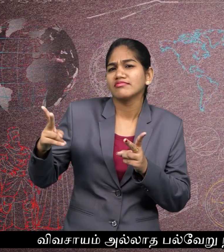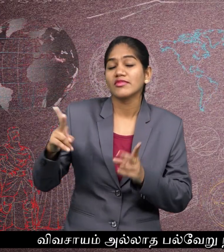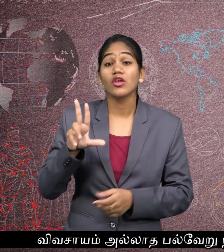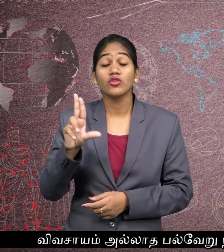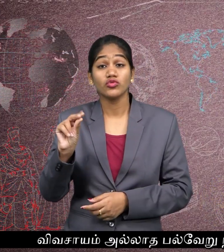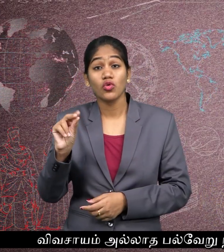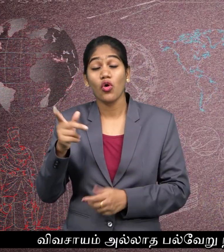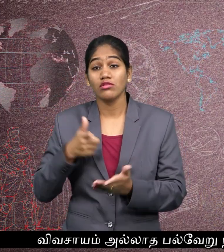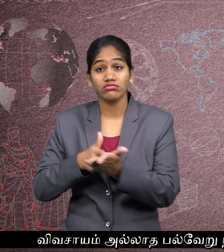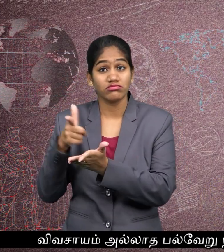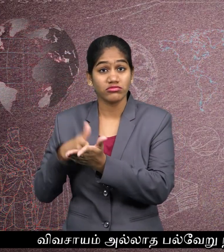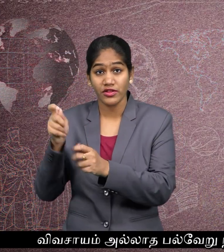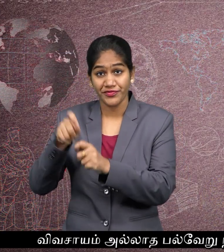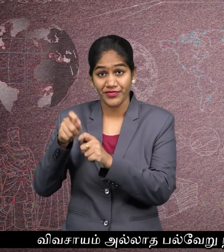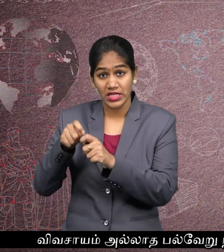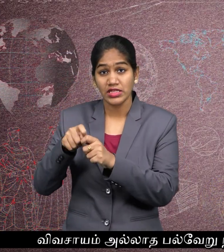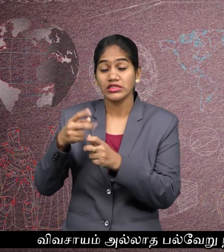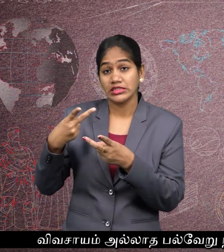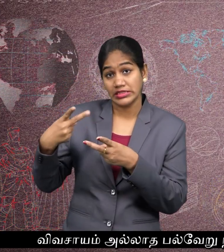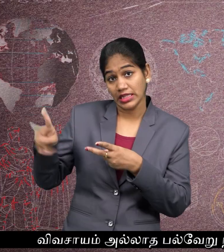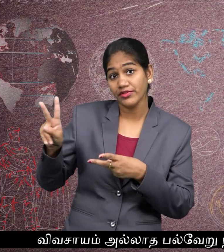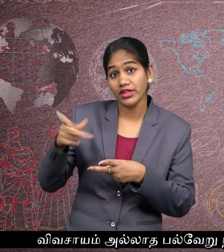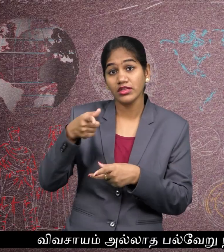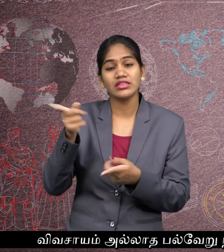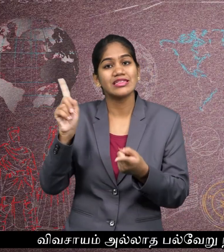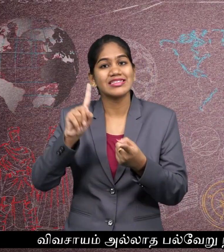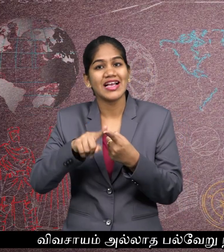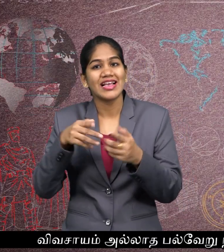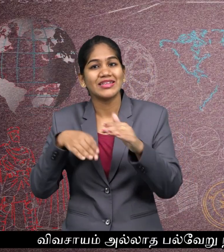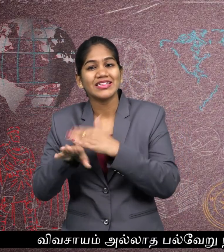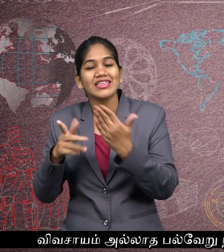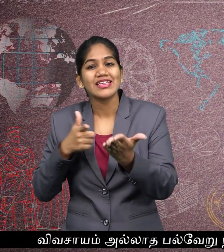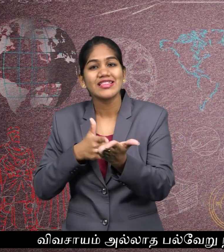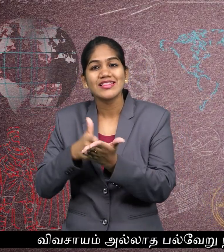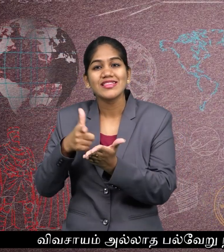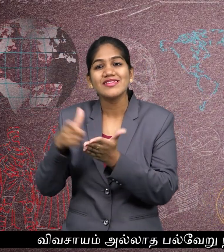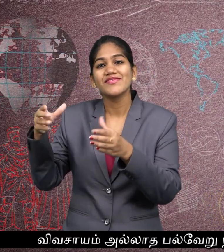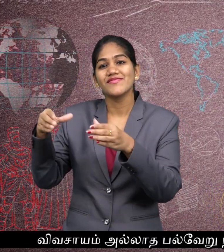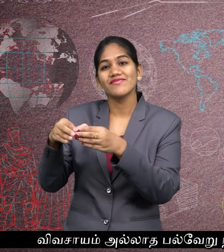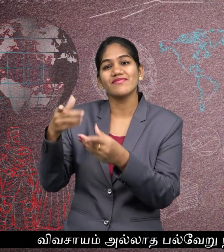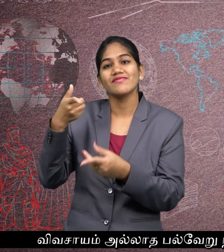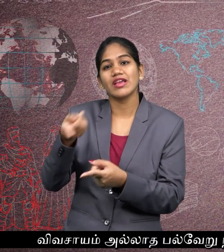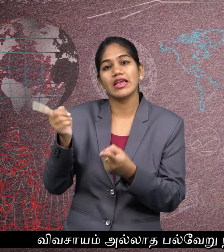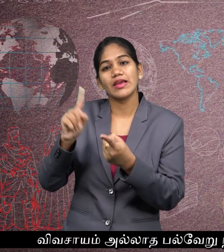விவசாயம் அல்லாத மற்றும் நடவடிக்கைகள் கிராமத்தில் நடக்கின்றன.